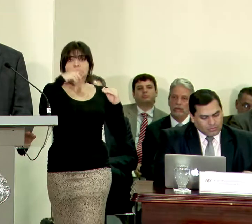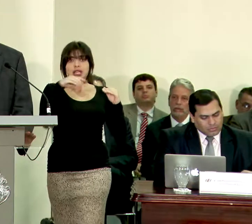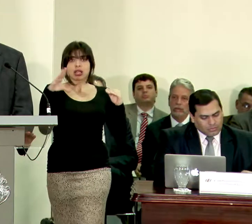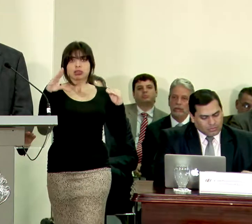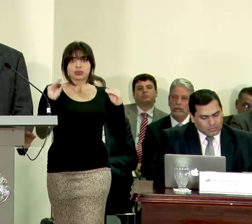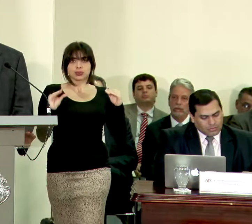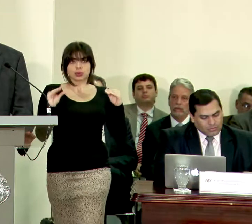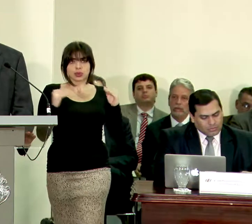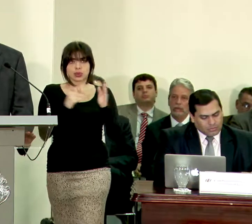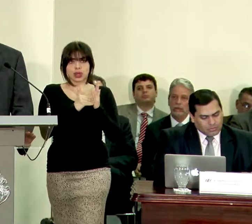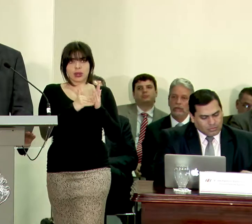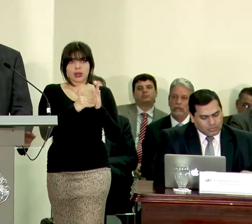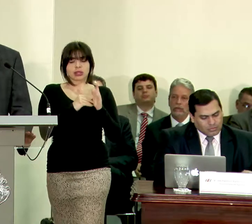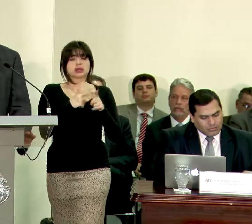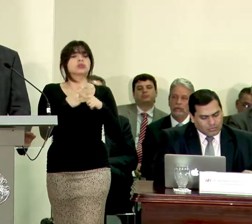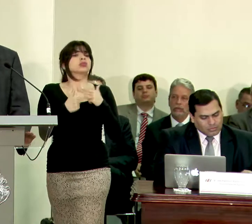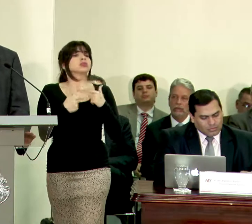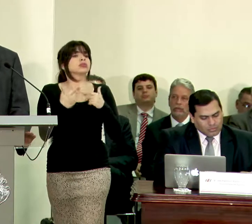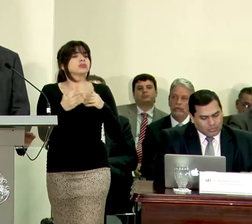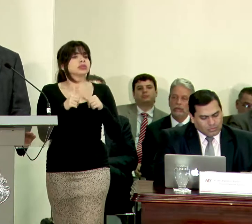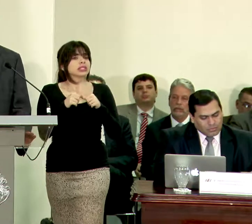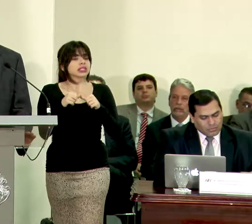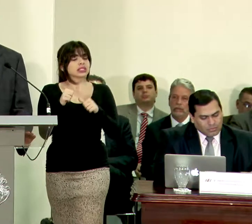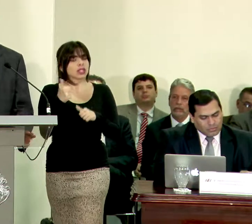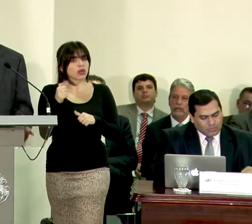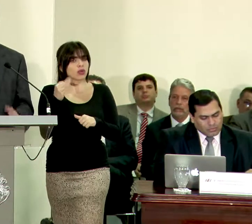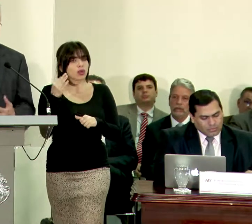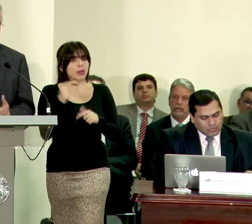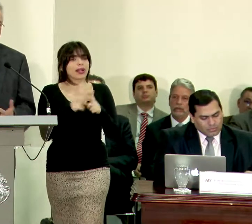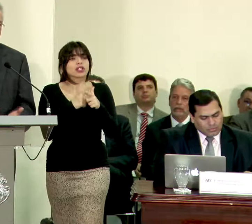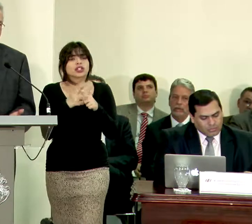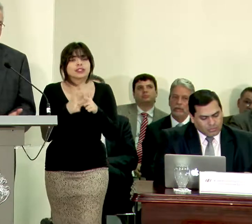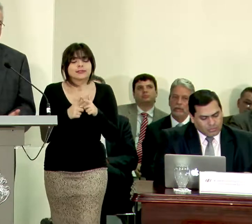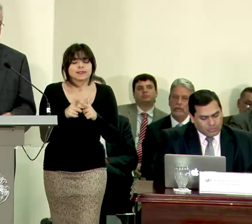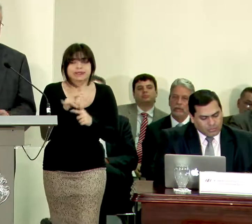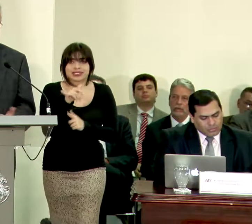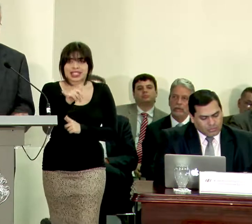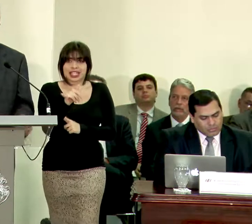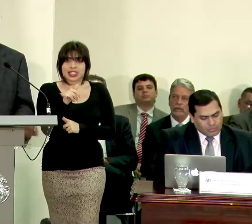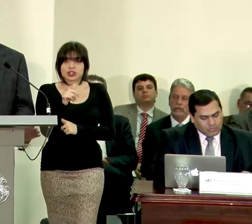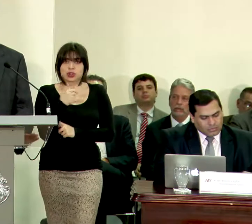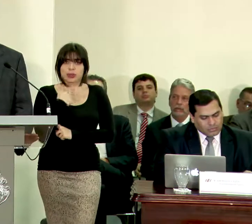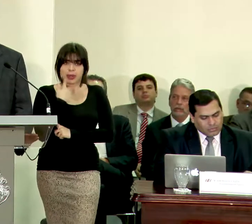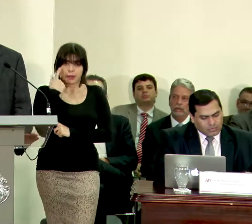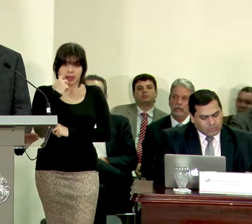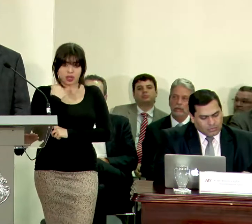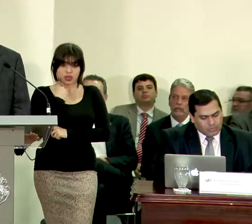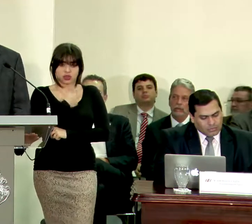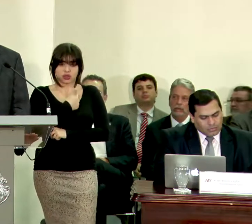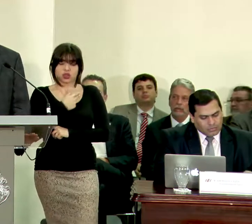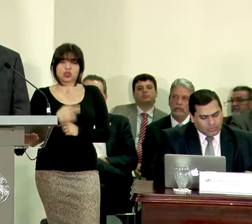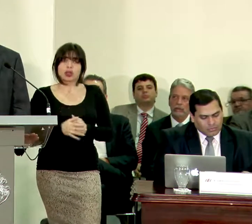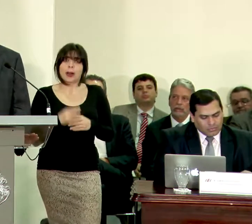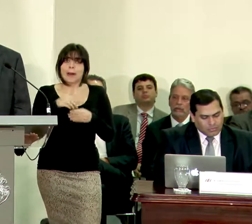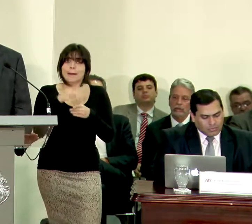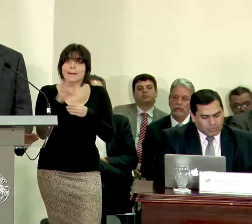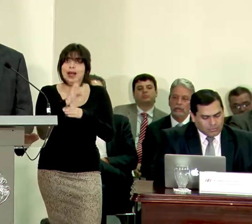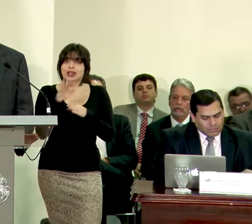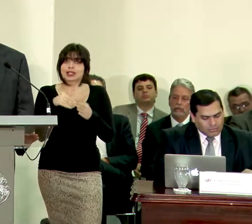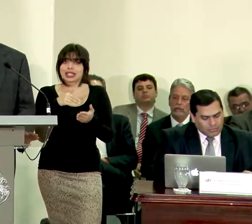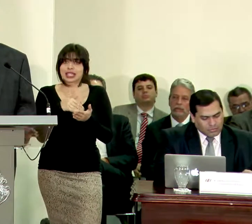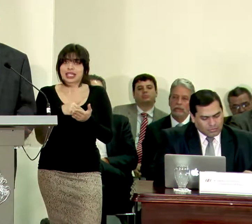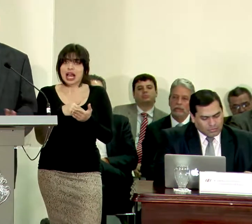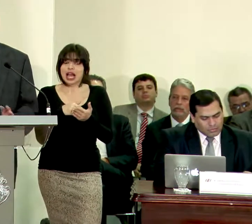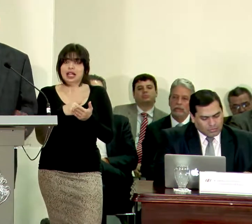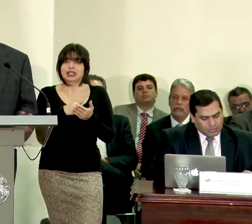baja, ¿verdad? Y después sigue otra tendencia. Lo cual a nosotros en el Banco Central